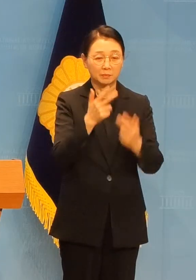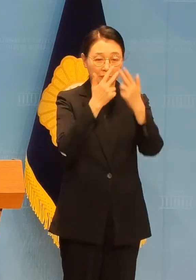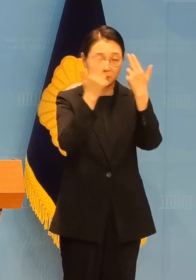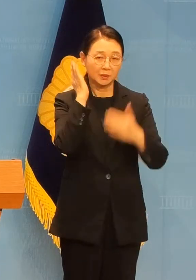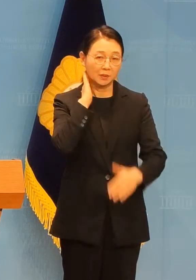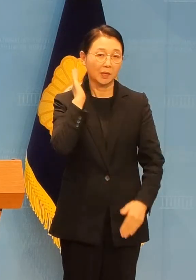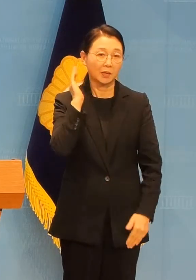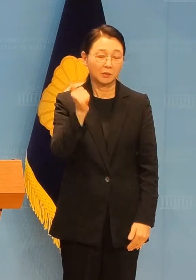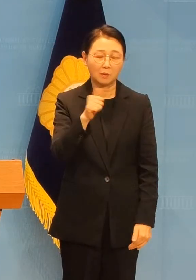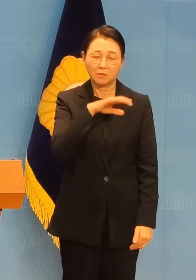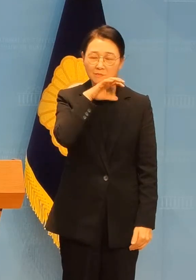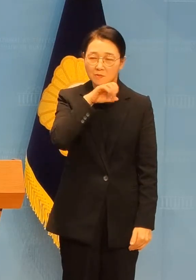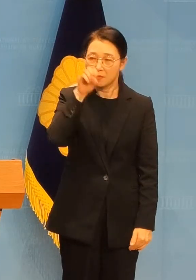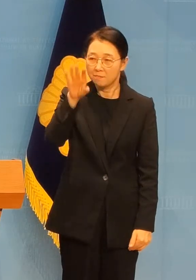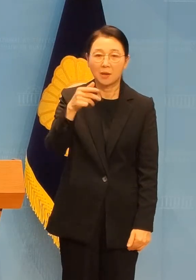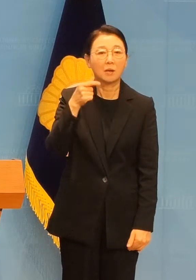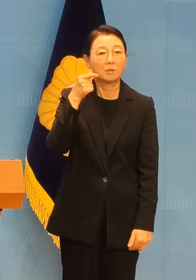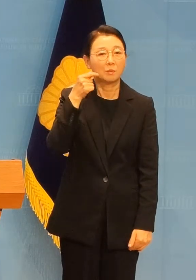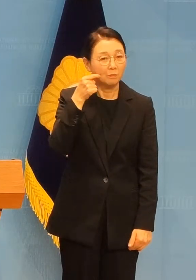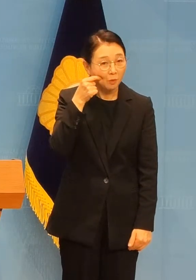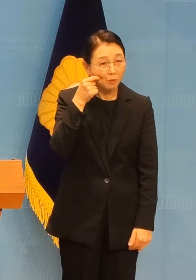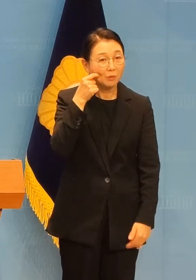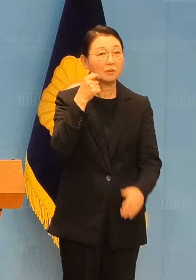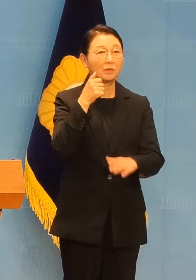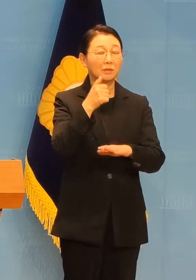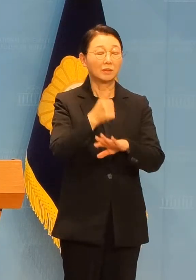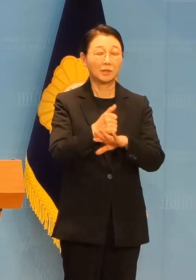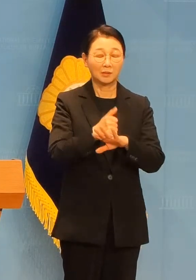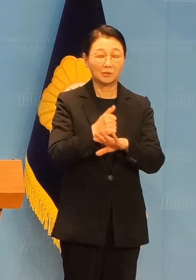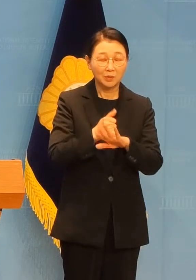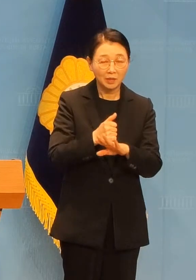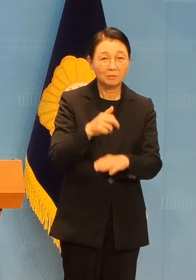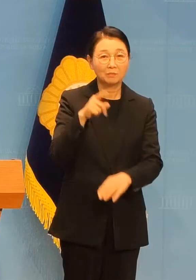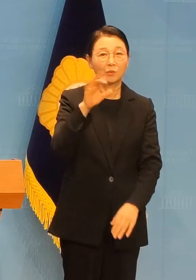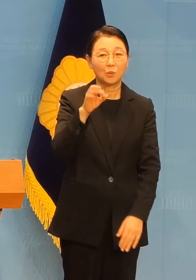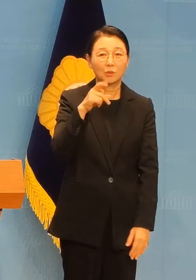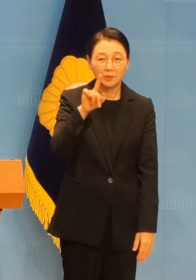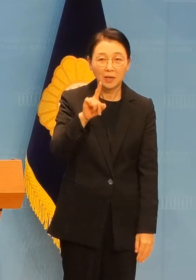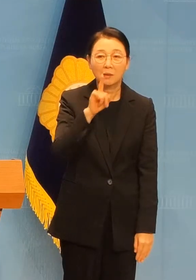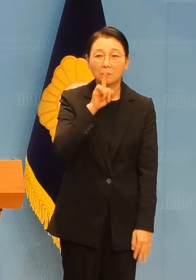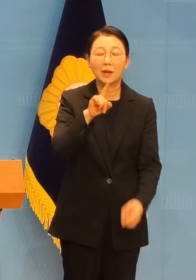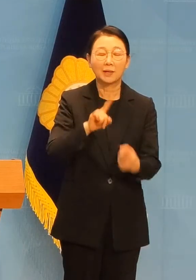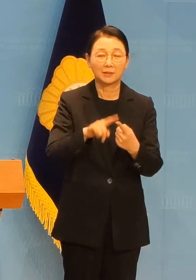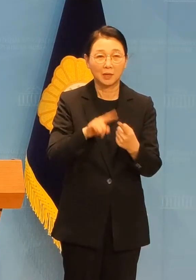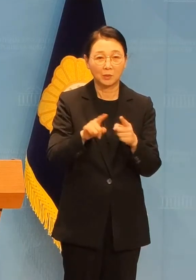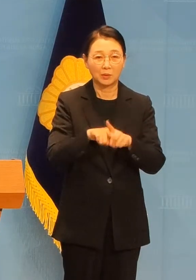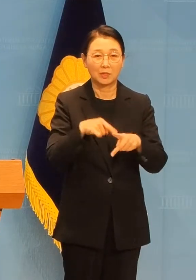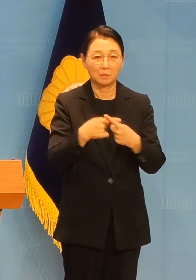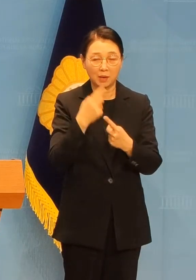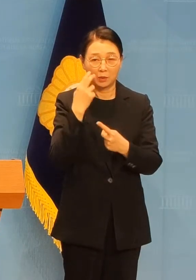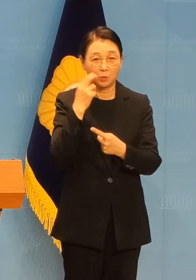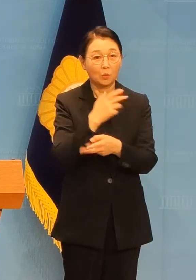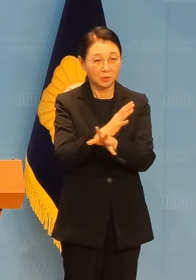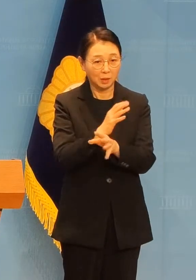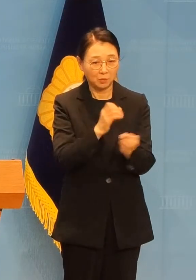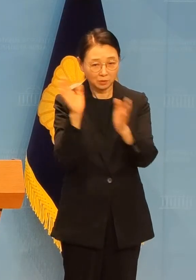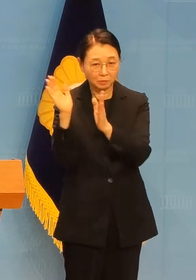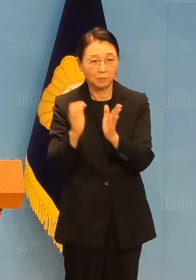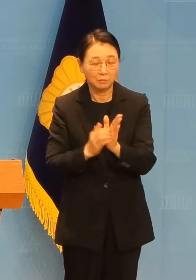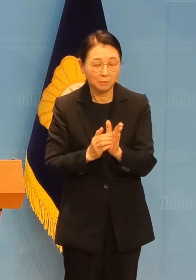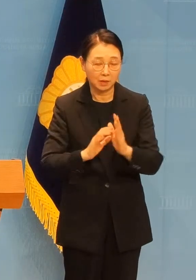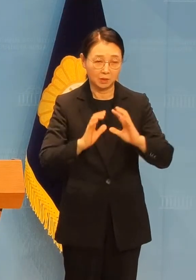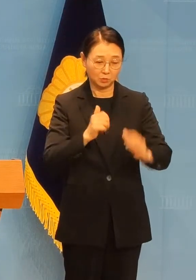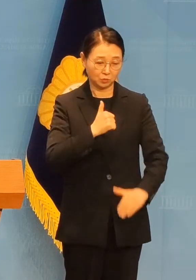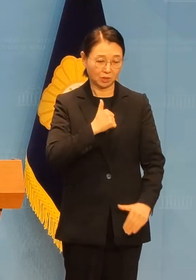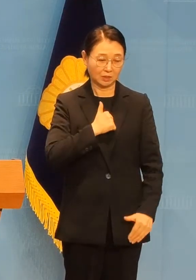항의 한마디 못한 채 나중에 공자 말씀으로 이해했다며 농담으로 넘겼습니다. 국가